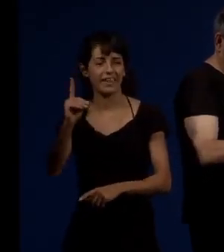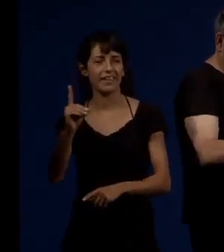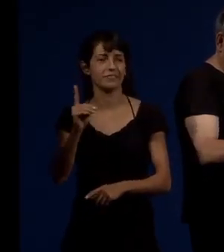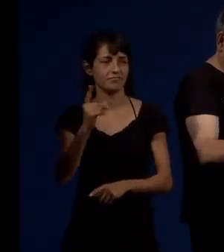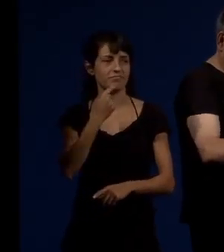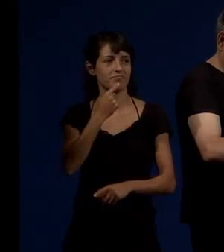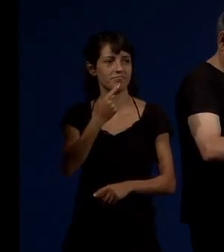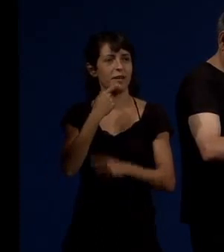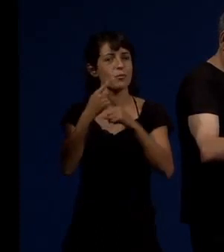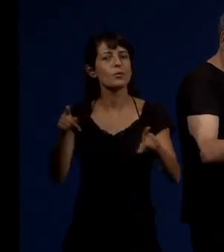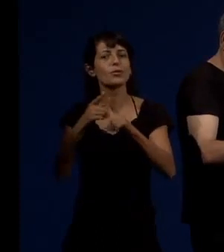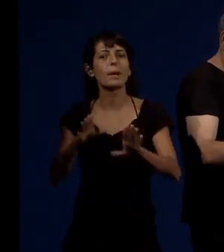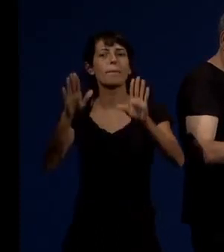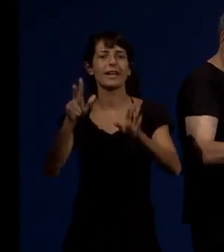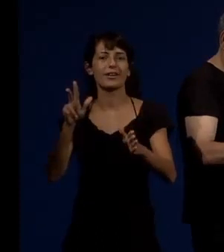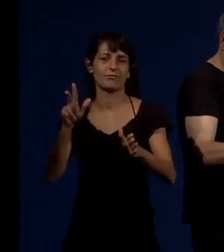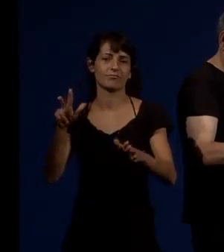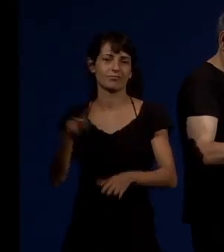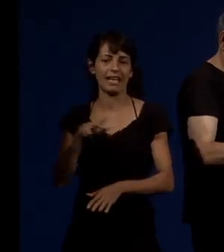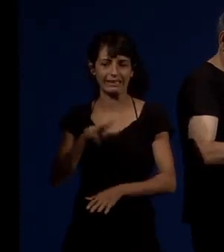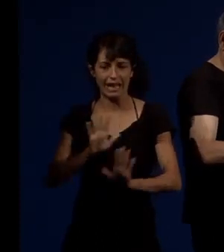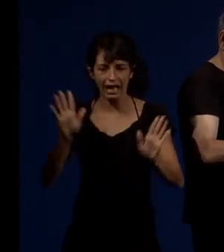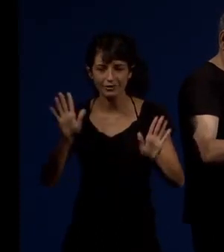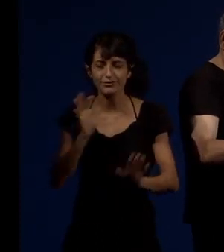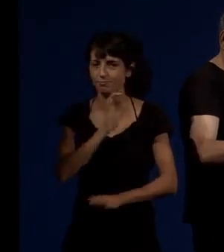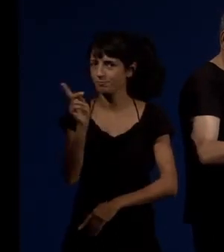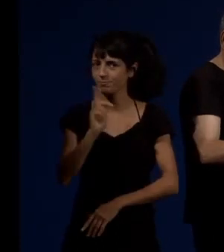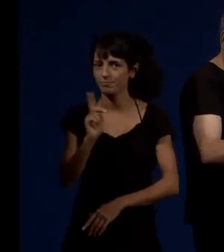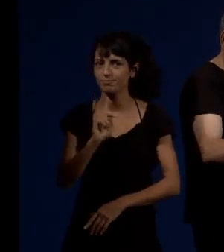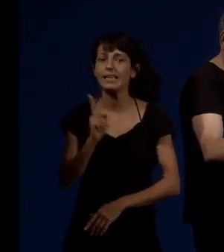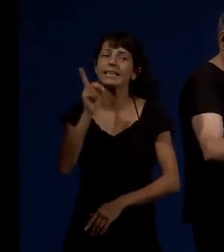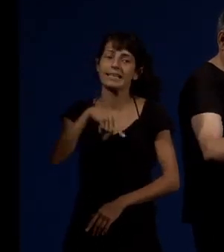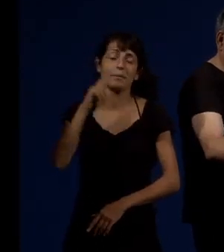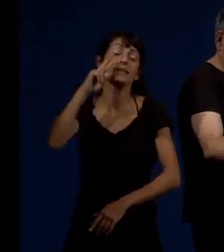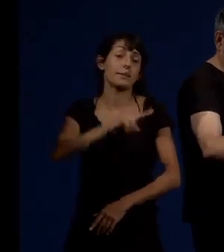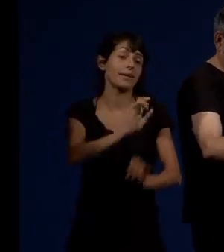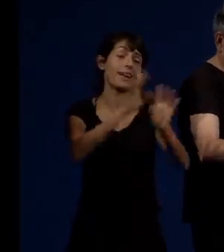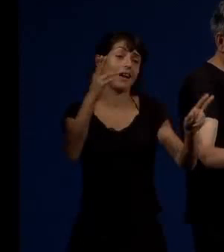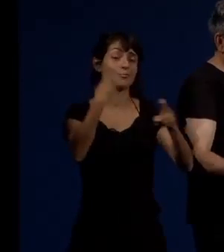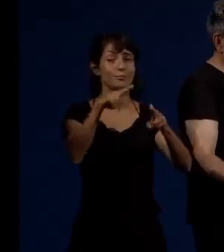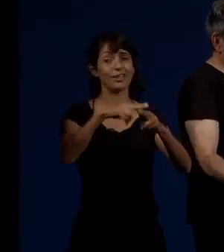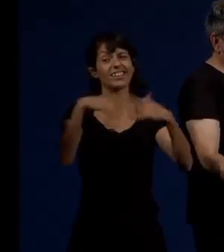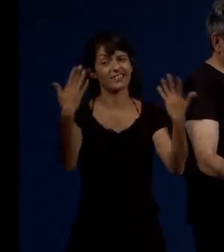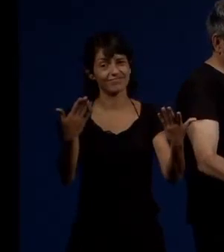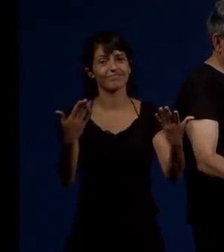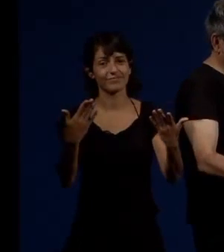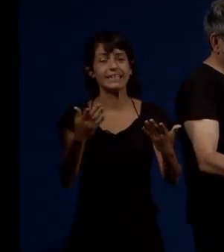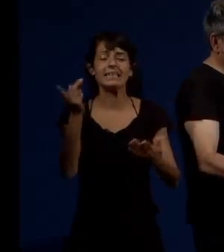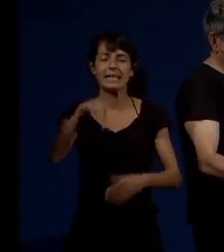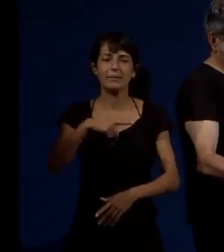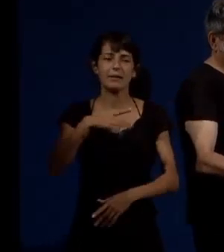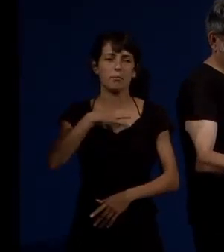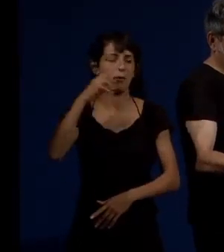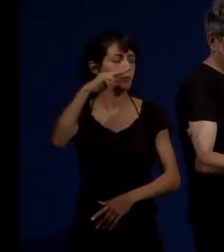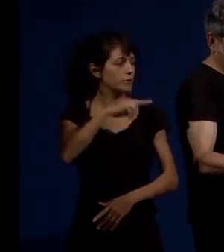a política do PP en canto á lingua, pois aquí a temos tamén. En fin, poderíamos seguir vendo esta